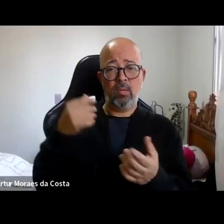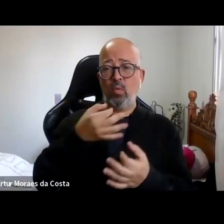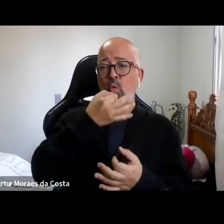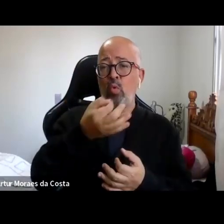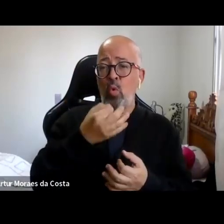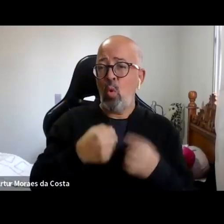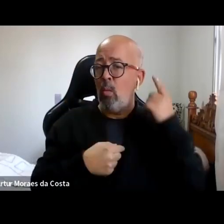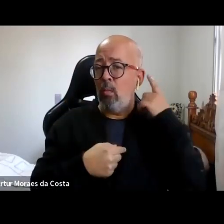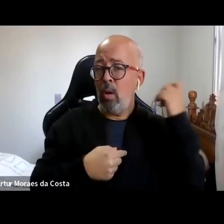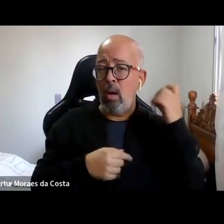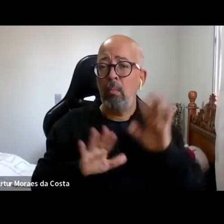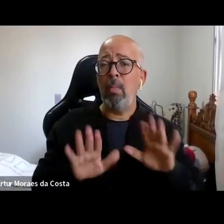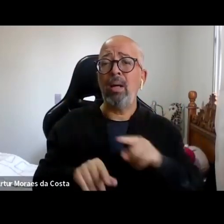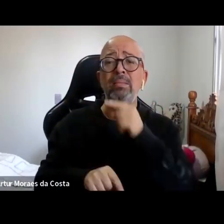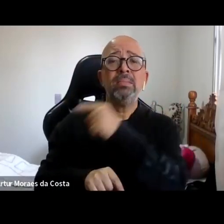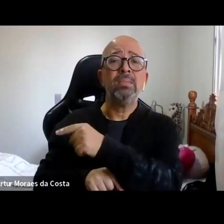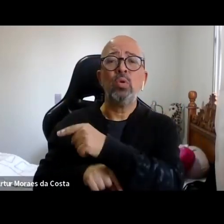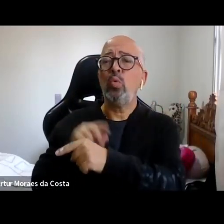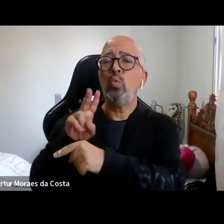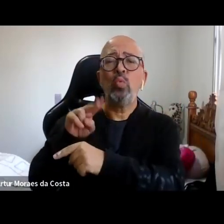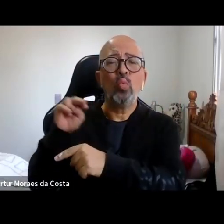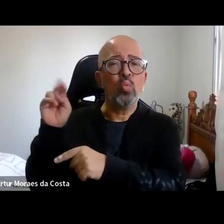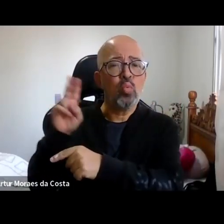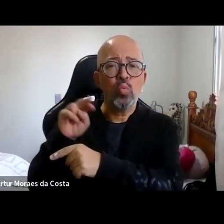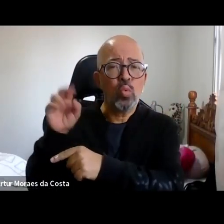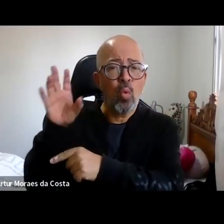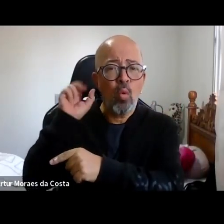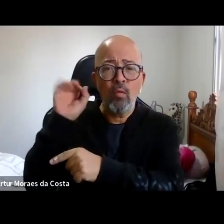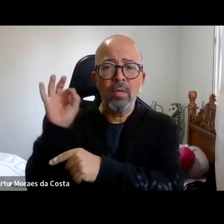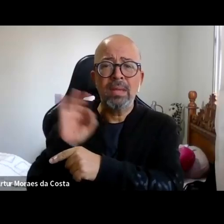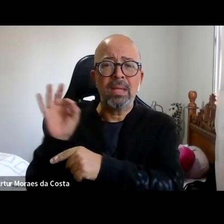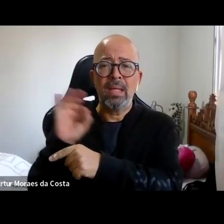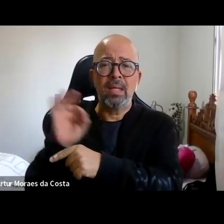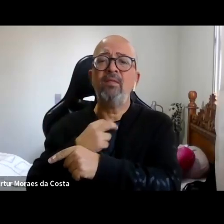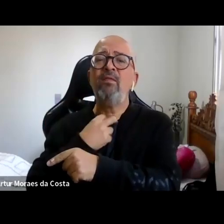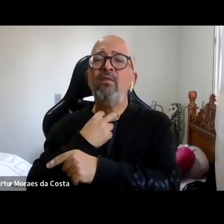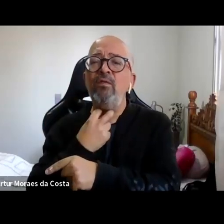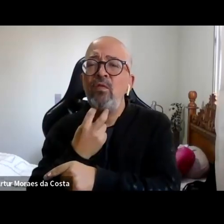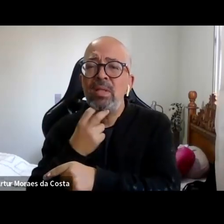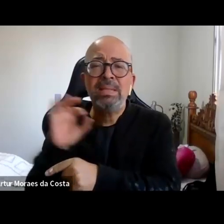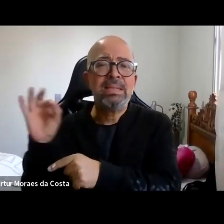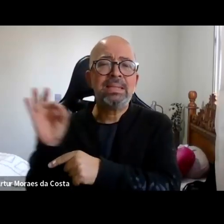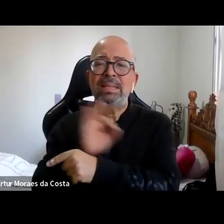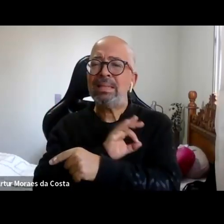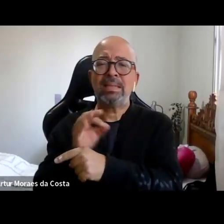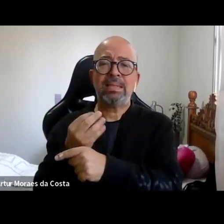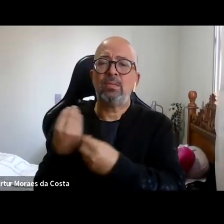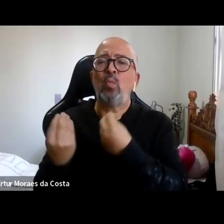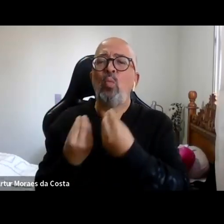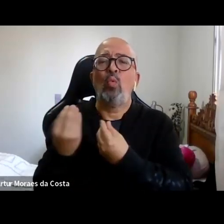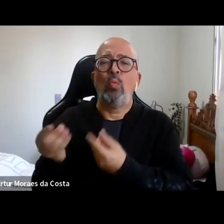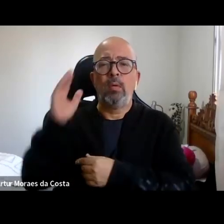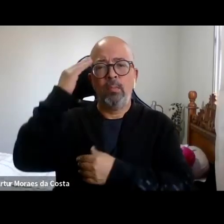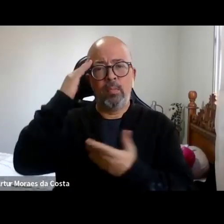comprensión de lo que se dice pero pueden reconocer quién habla sí hay otras personas que no oyen